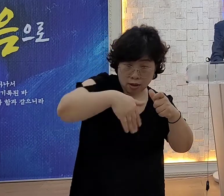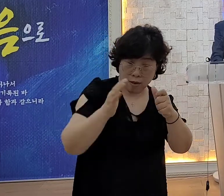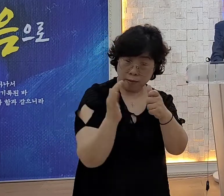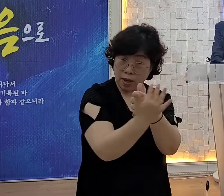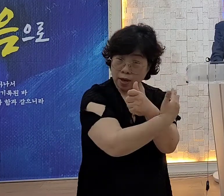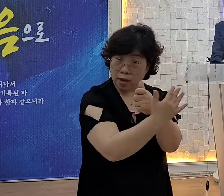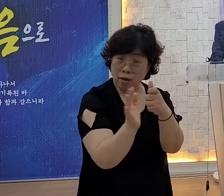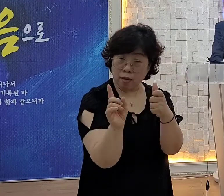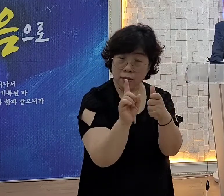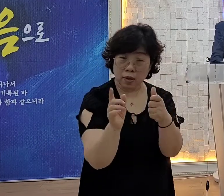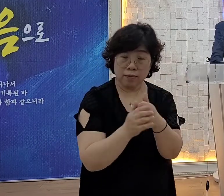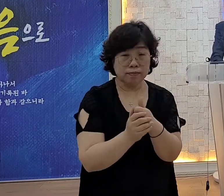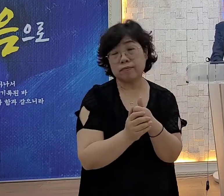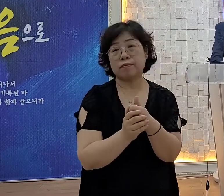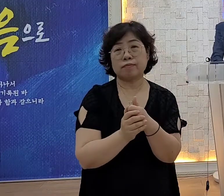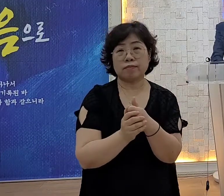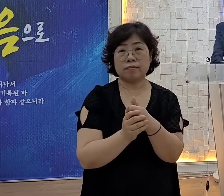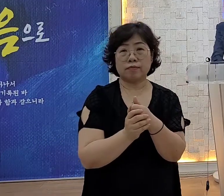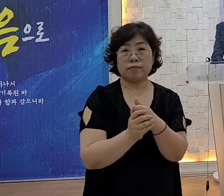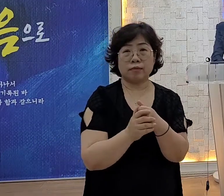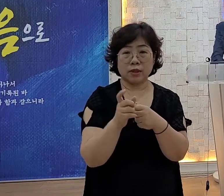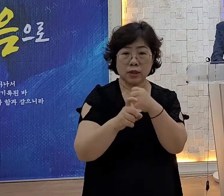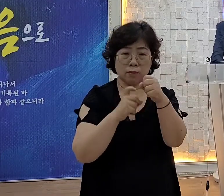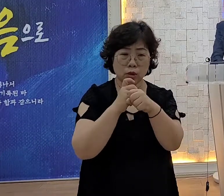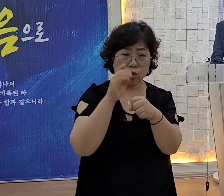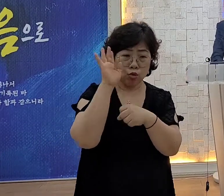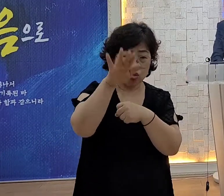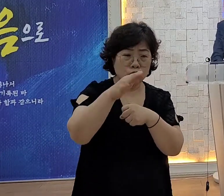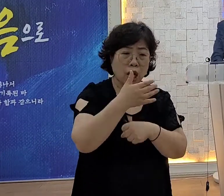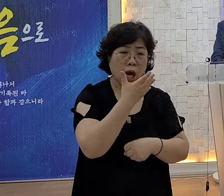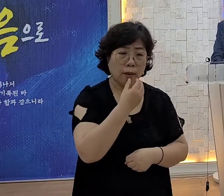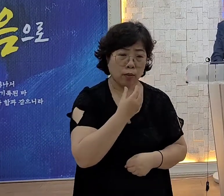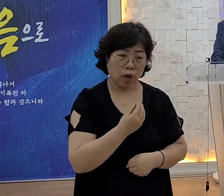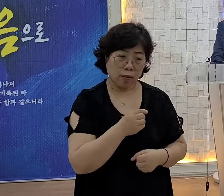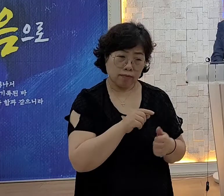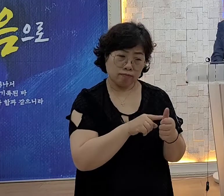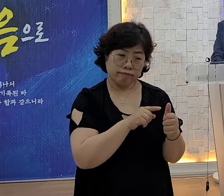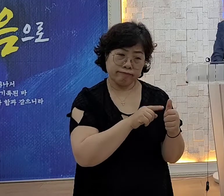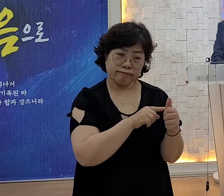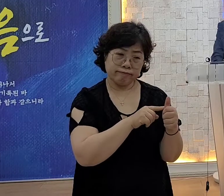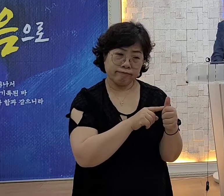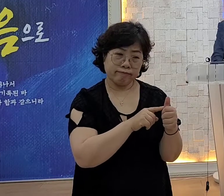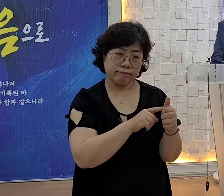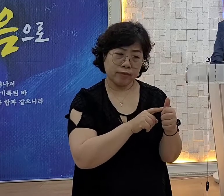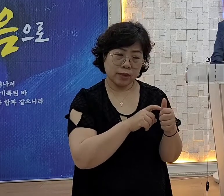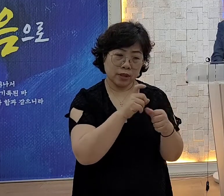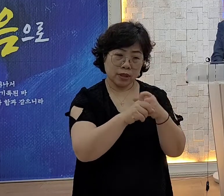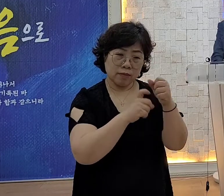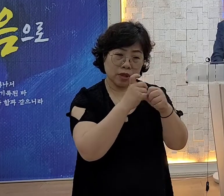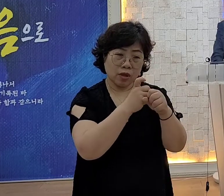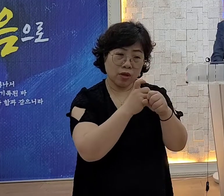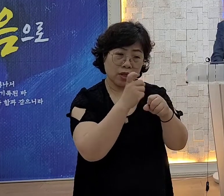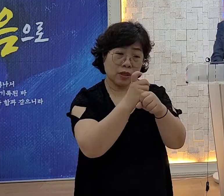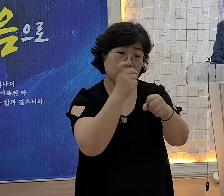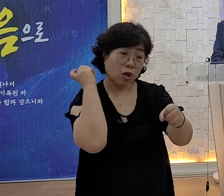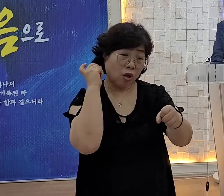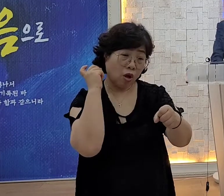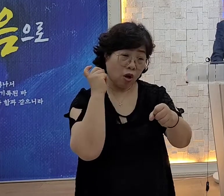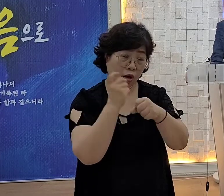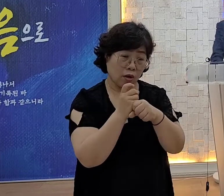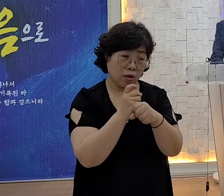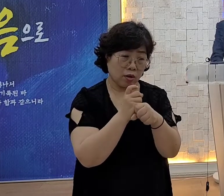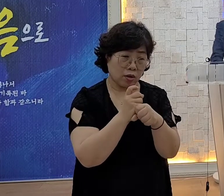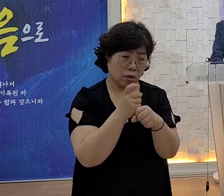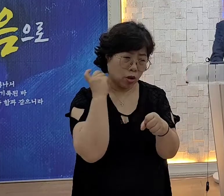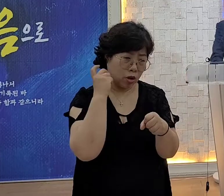한 10년이 지났는데, 지금 현재의 아브라함은 10년 전에 하나님께서 이 세 가지